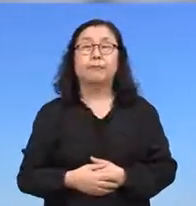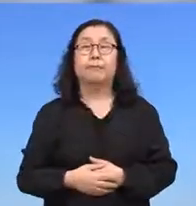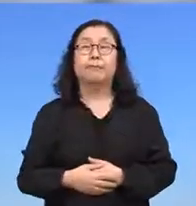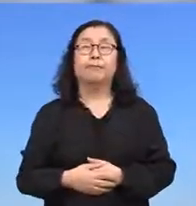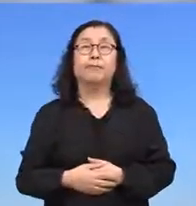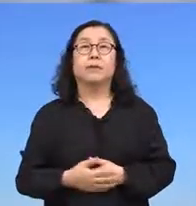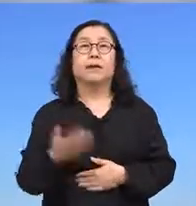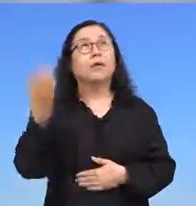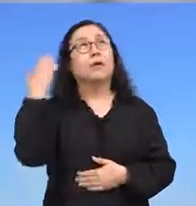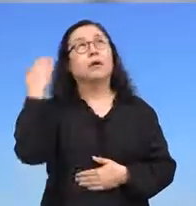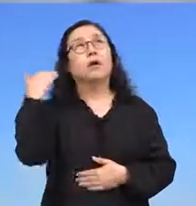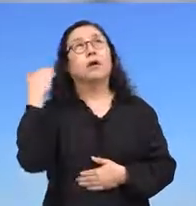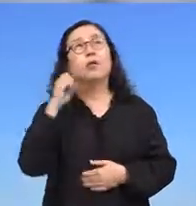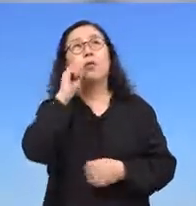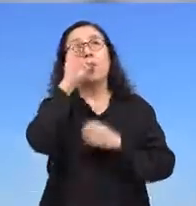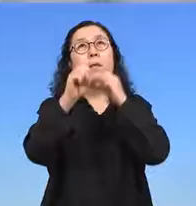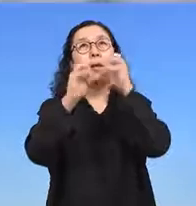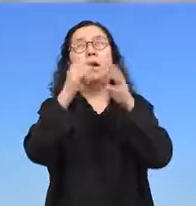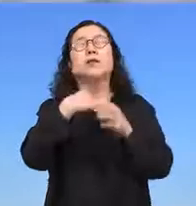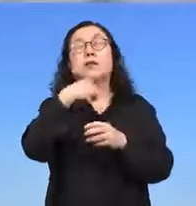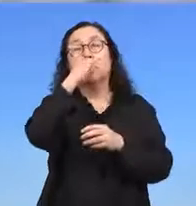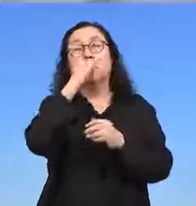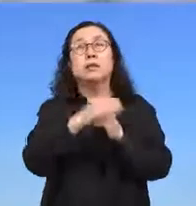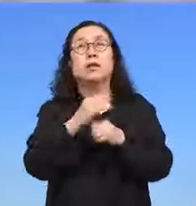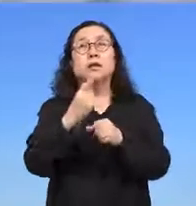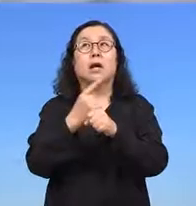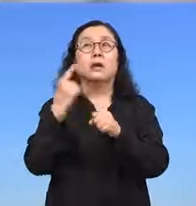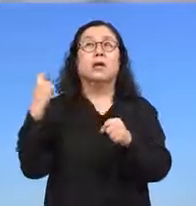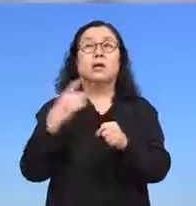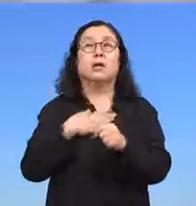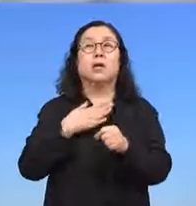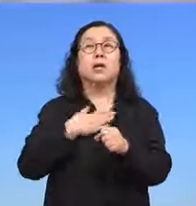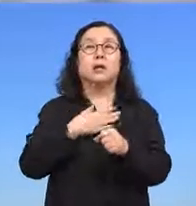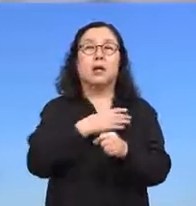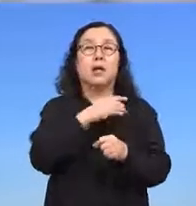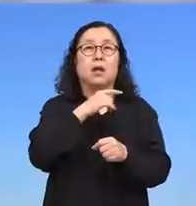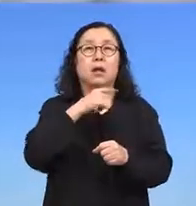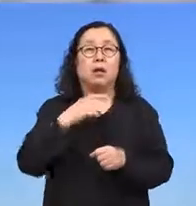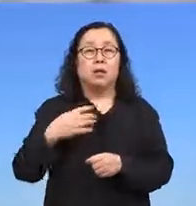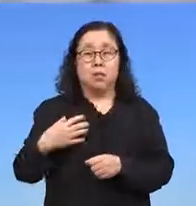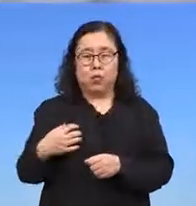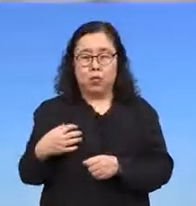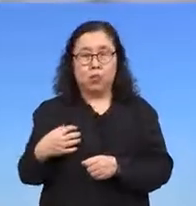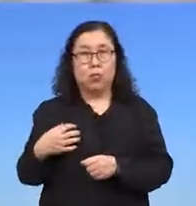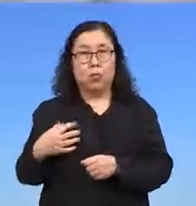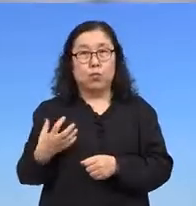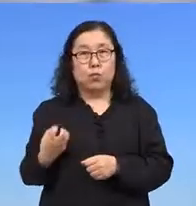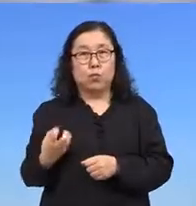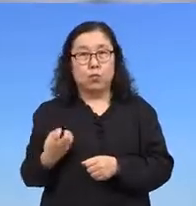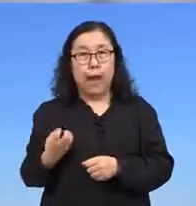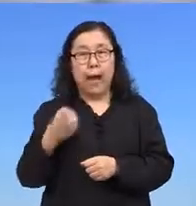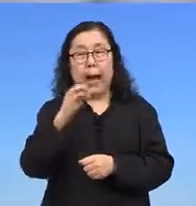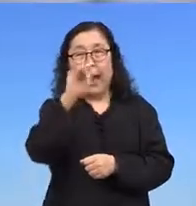언젠가 한번 고백을 했지만 작년에 제 아내가 유방암 발병을 하지 않았습니까?